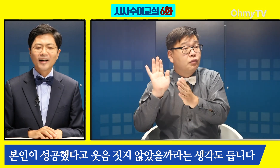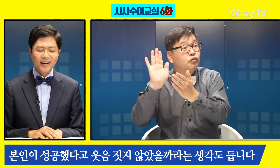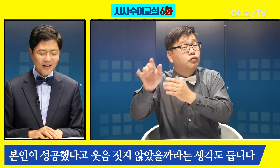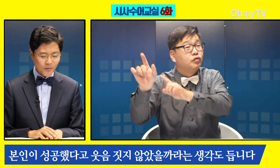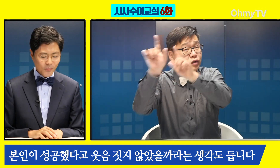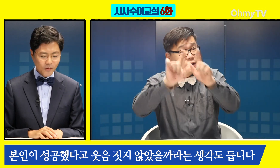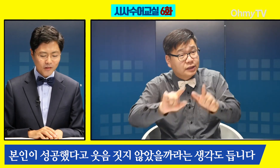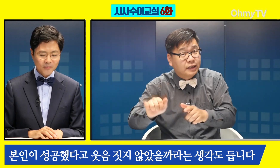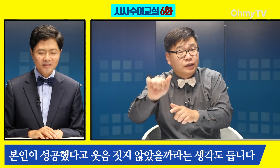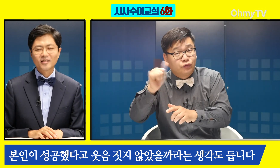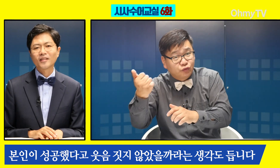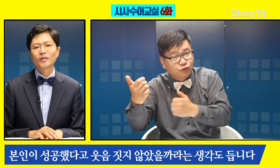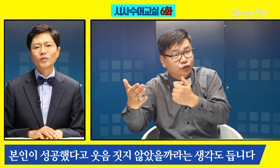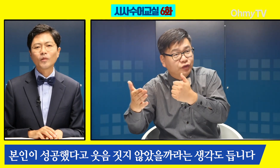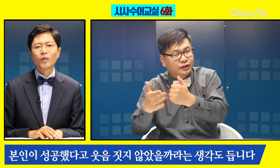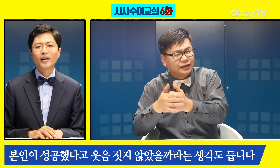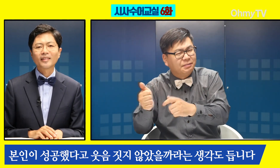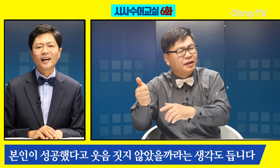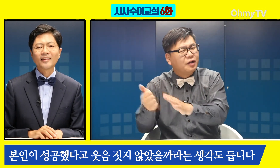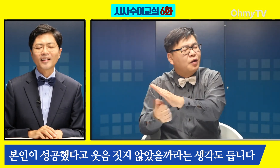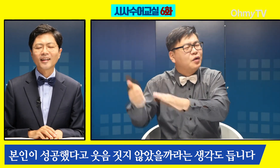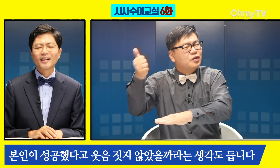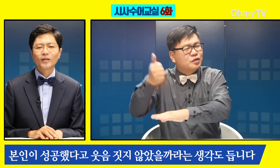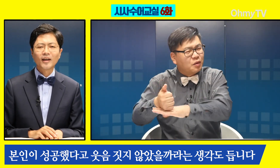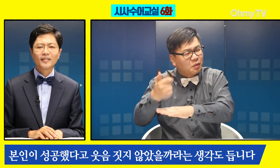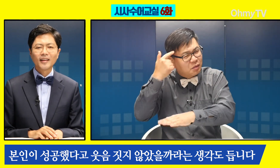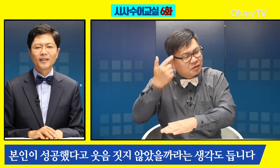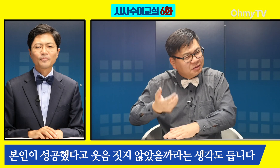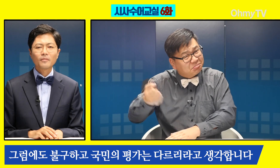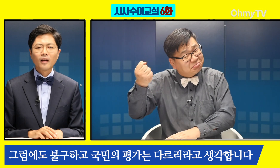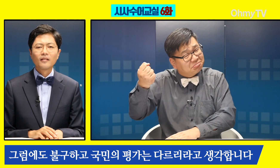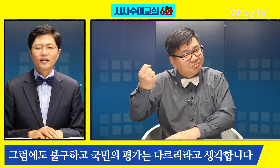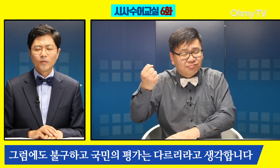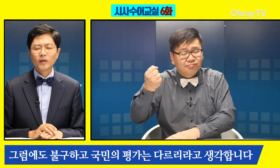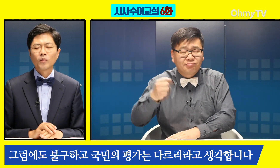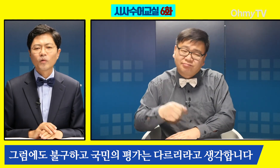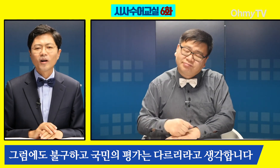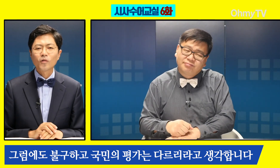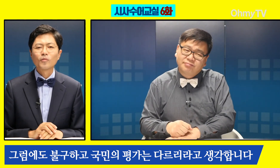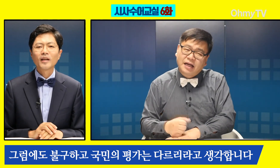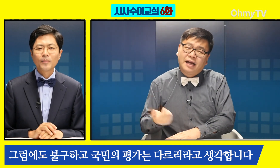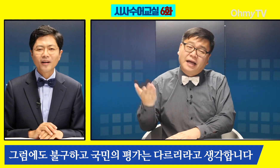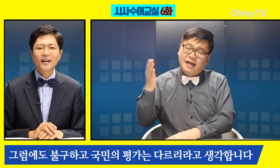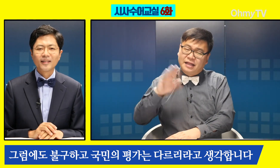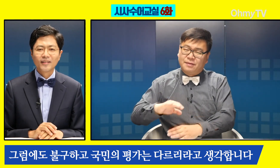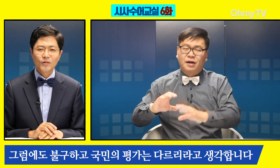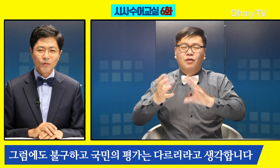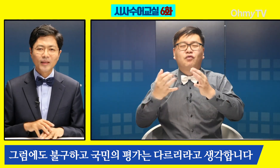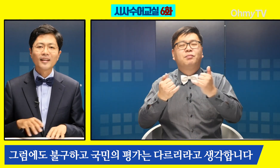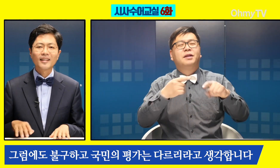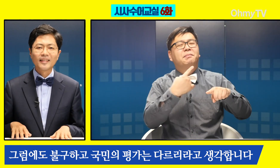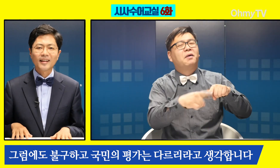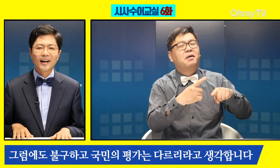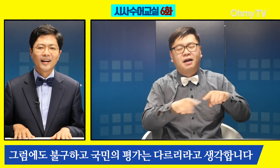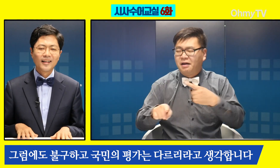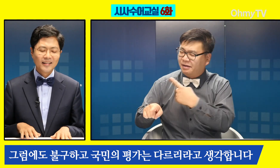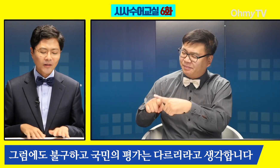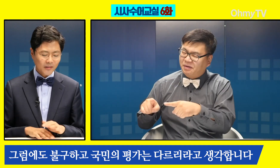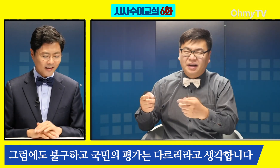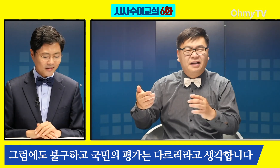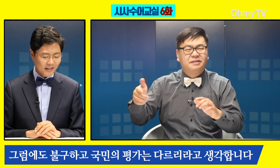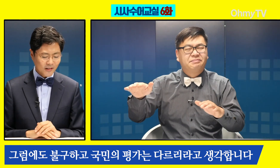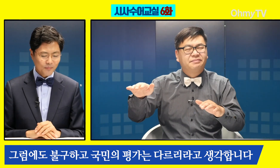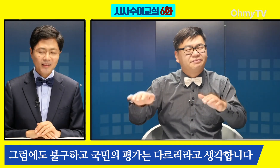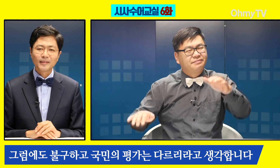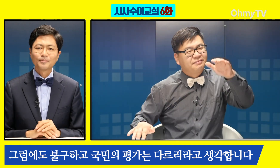것이 아닐까라고 웃음 지으셨을 수도 모르겠다라는 생각이 들기도 하는데 그럼에도 불구하고 국민의 평가는 조금 다르지